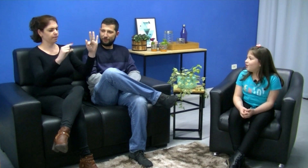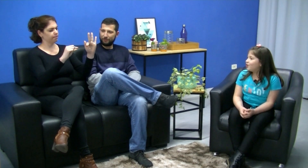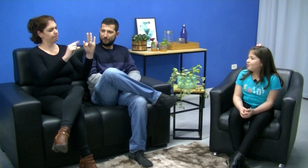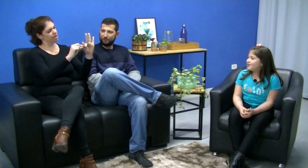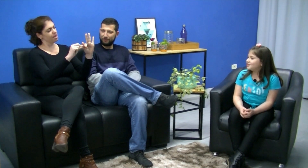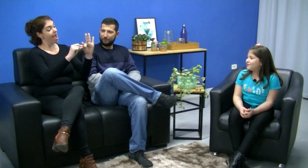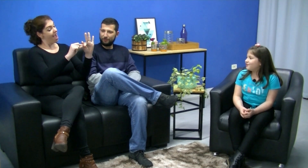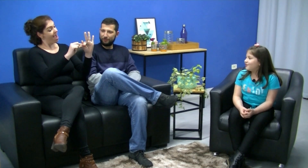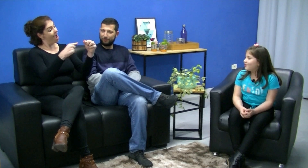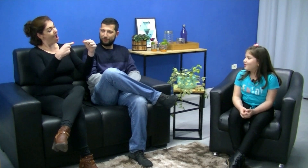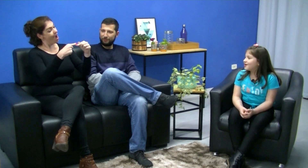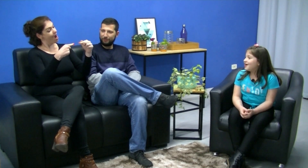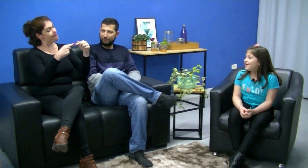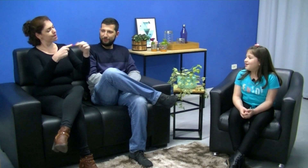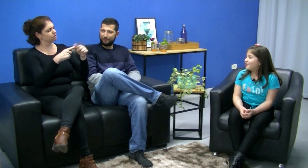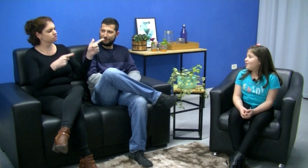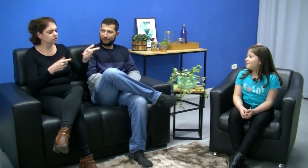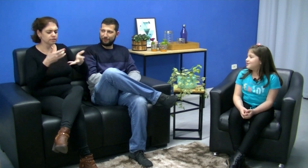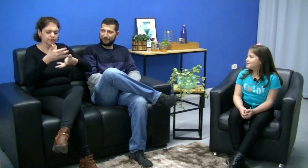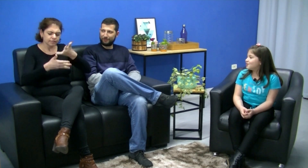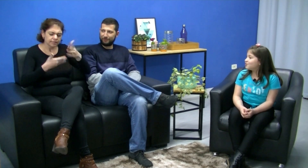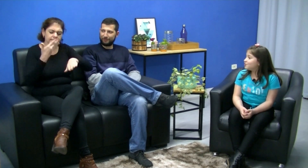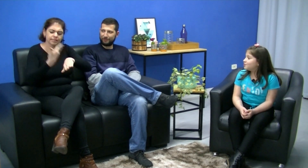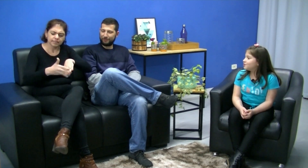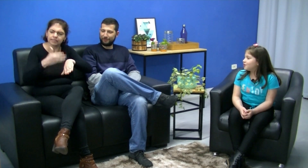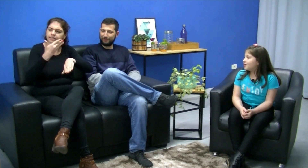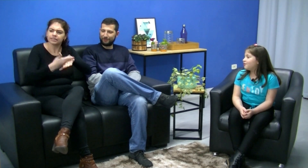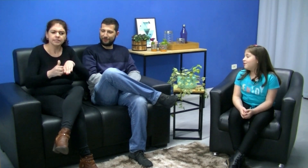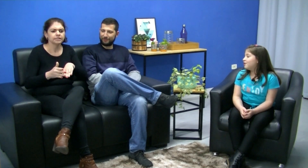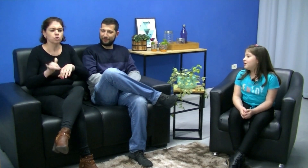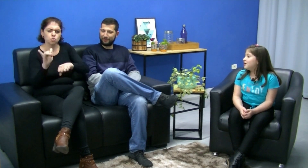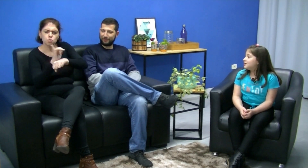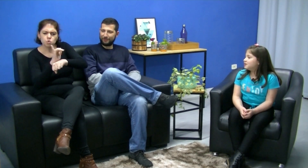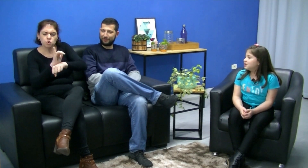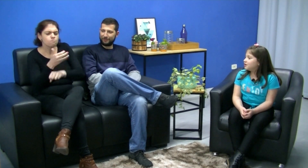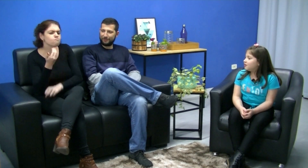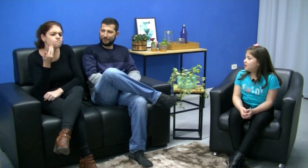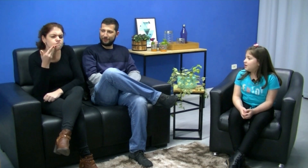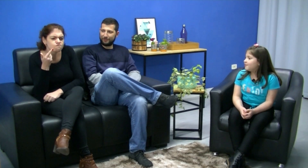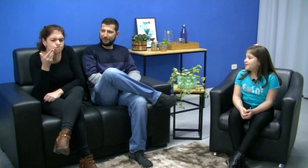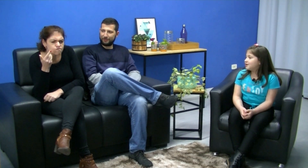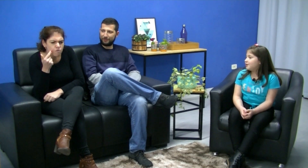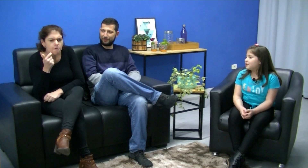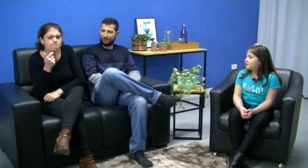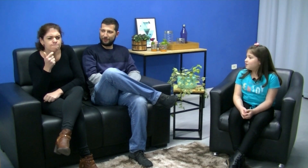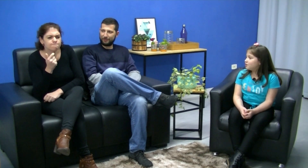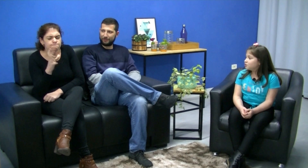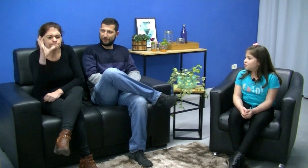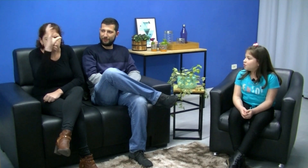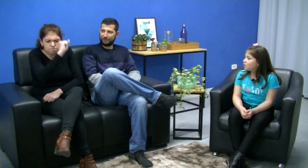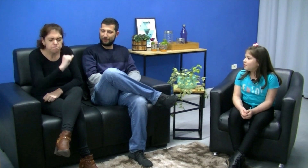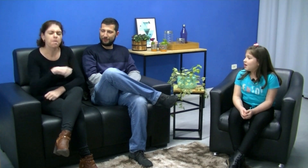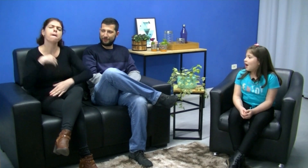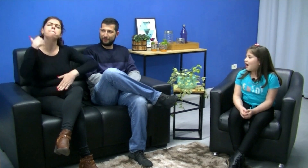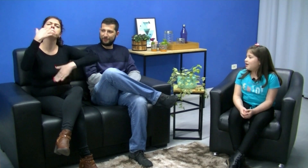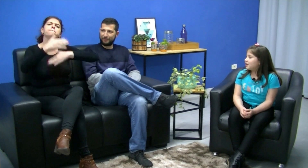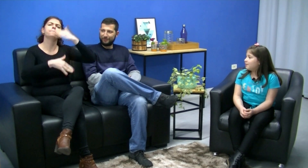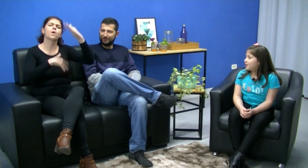um beija-flor, e compensou tudo. Ela foi ensinando libras, aprendendo no YouTube, aí ela